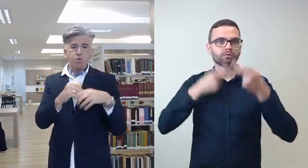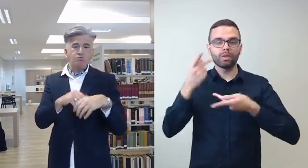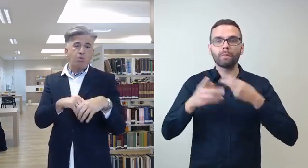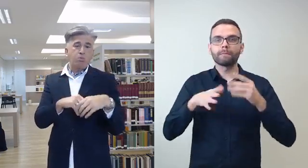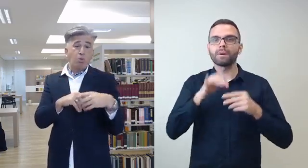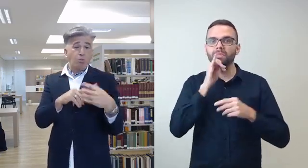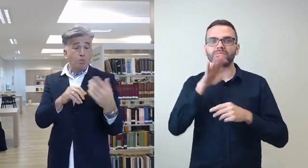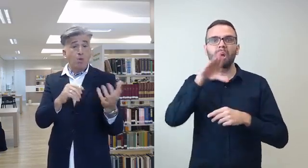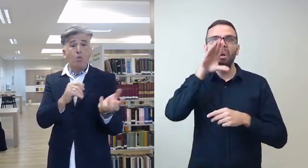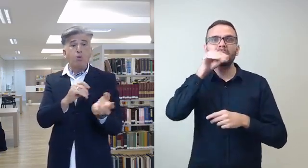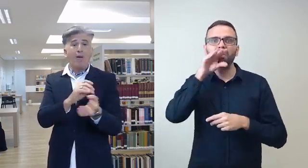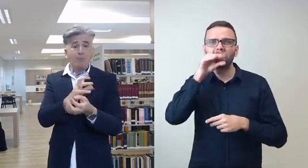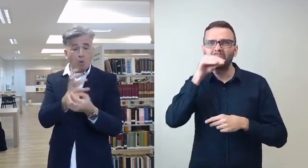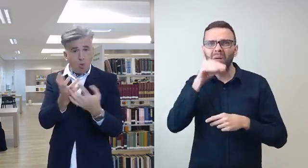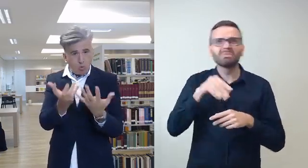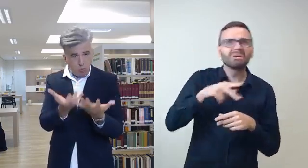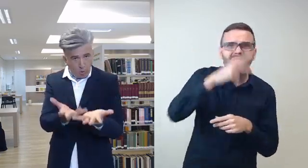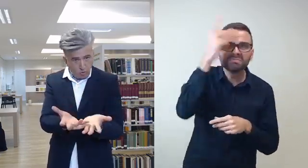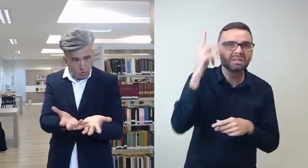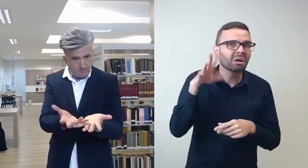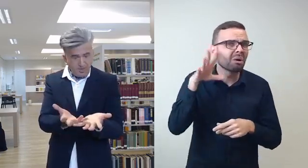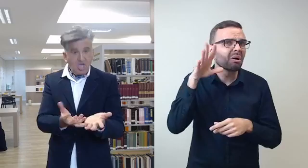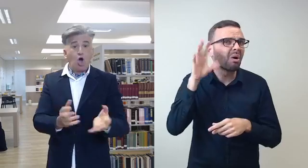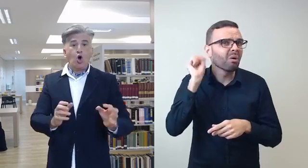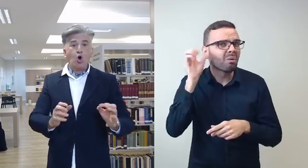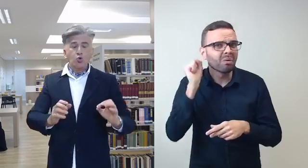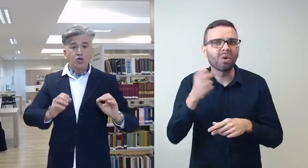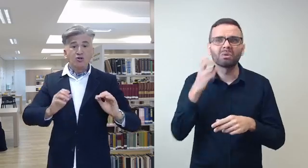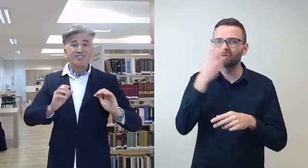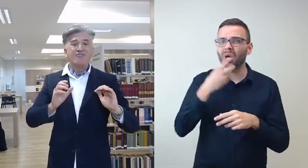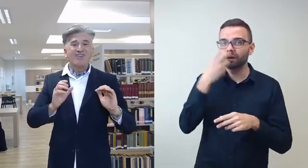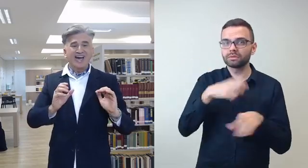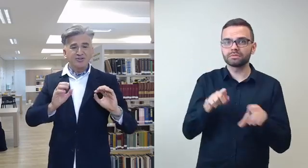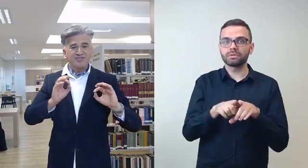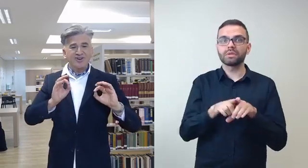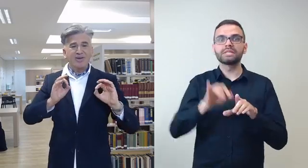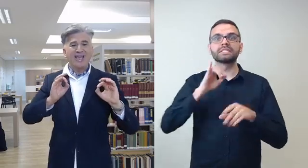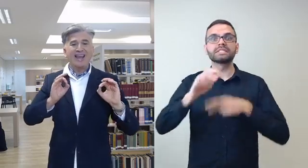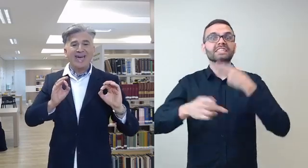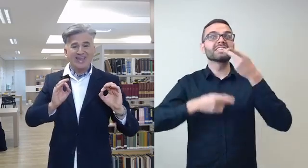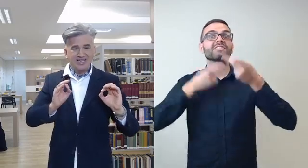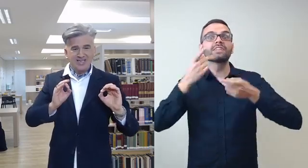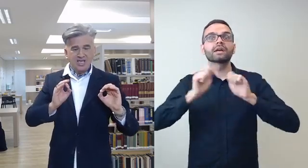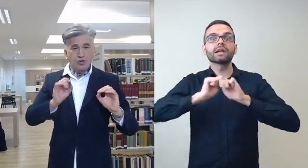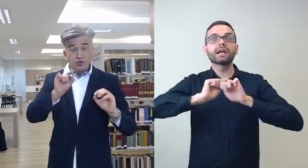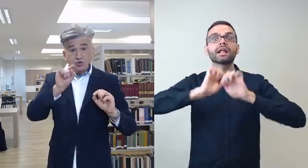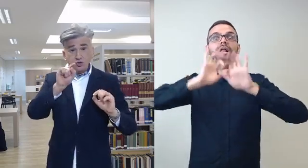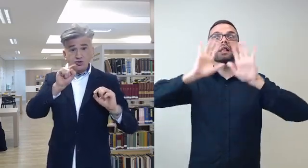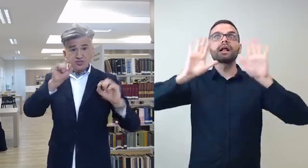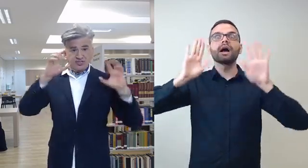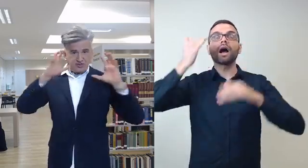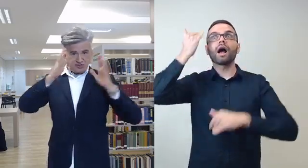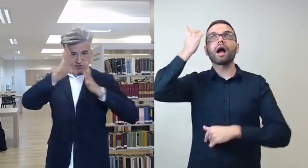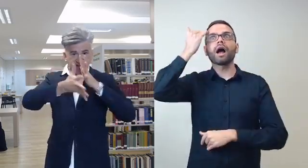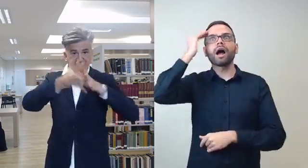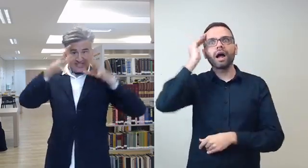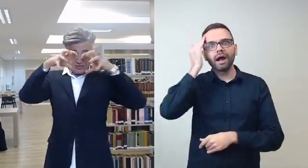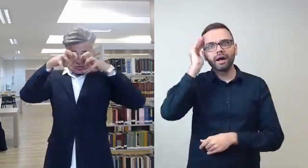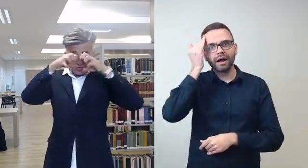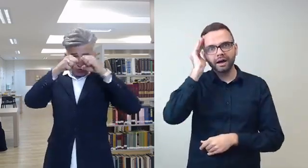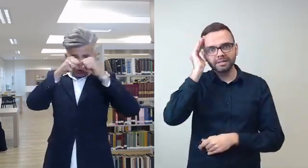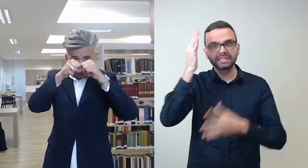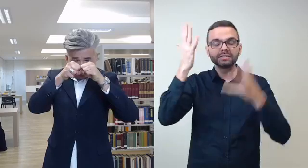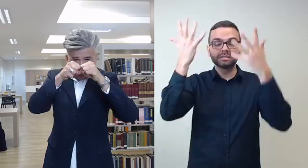que eu estou me vendo, ou quando eu falo de forma clara. Quando os surdos dizem que os seus sinais